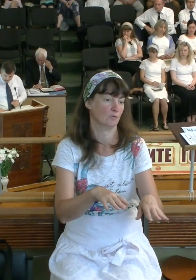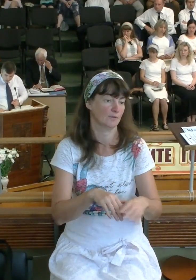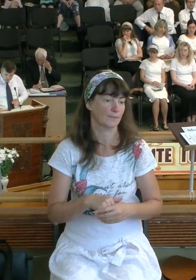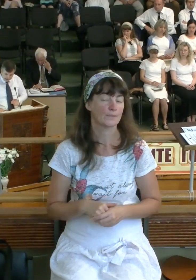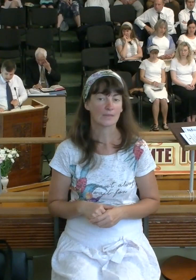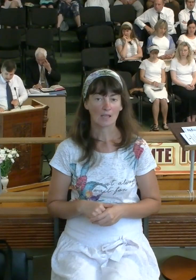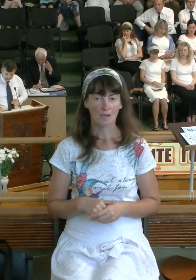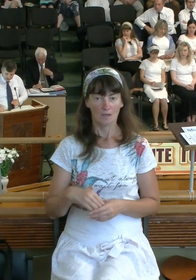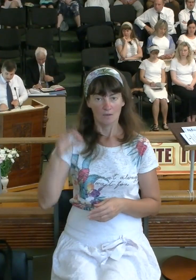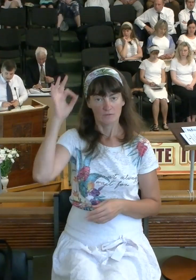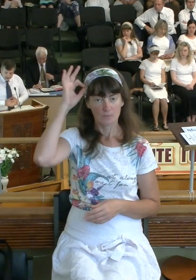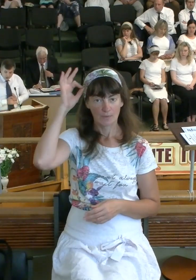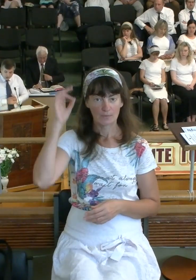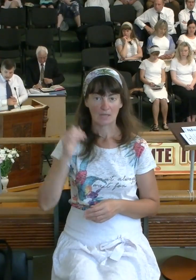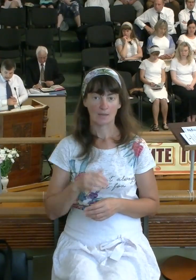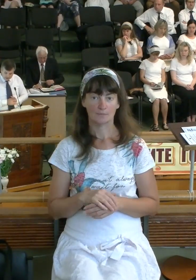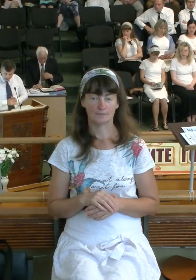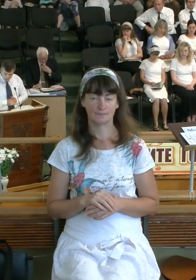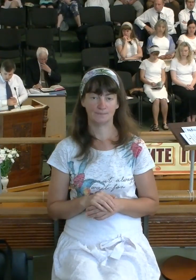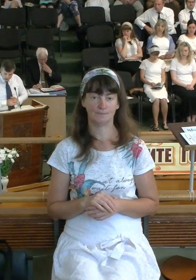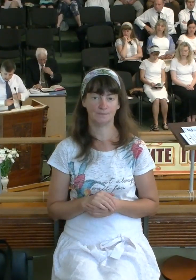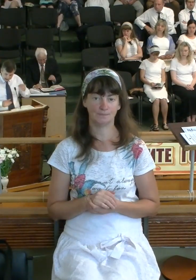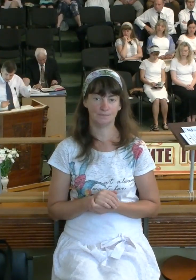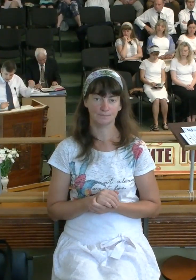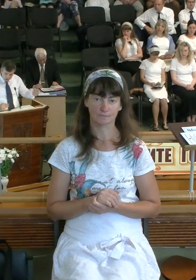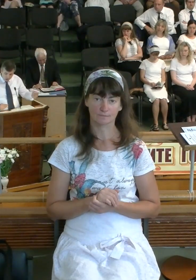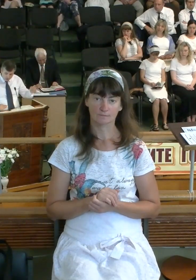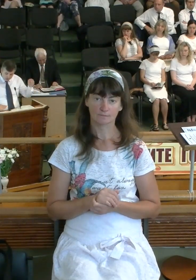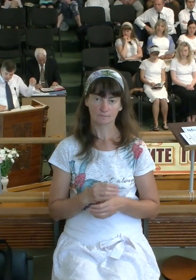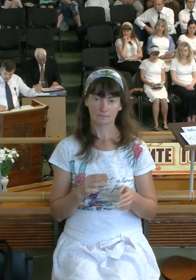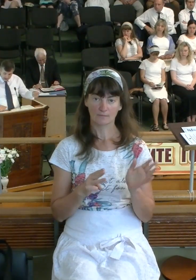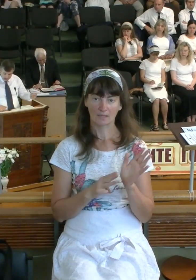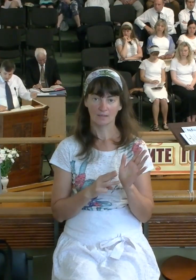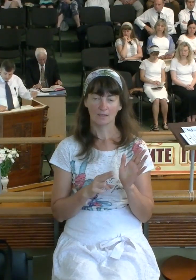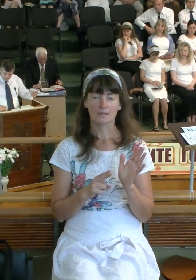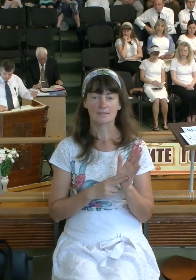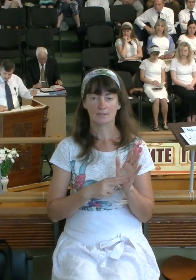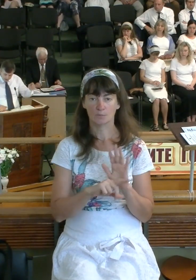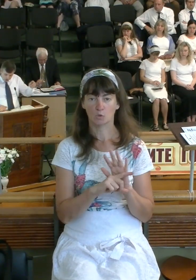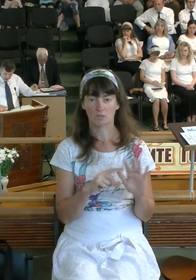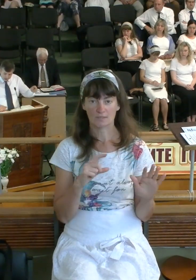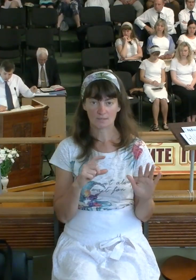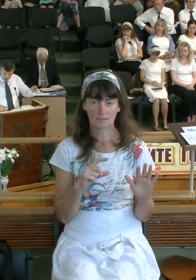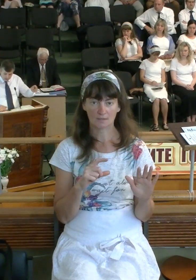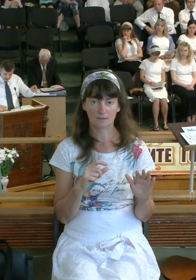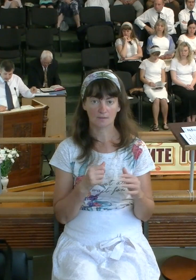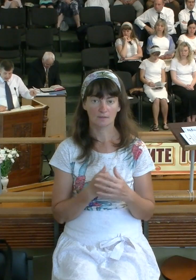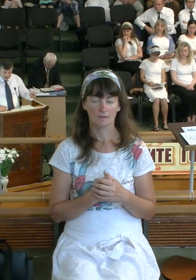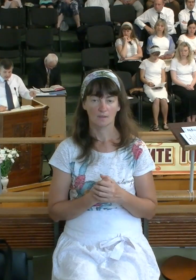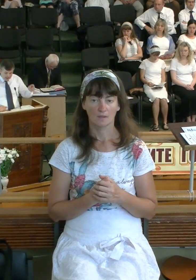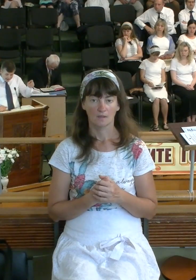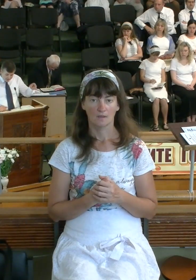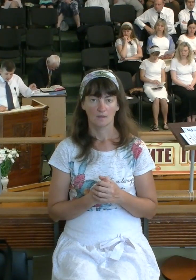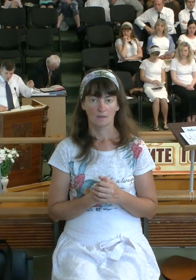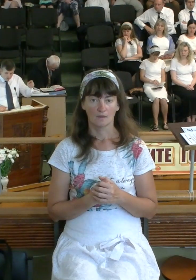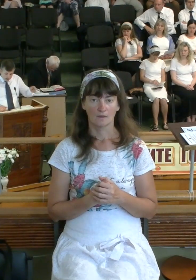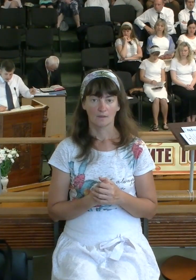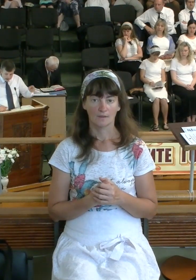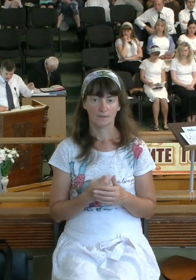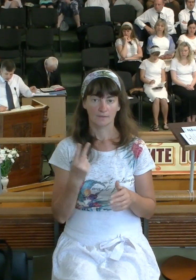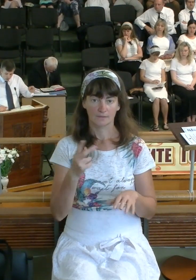Израиля в 7 стихе, Он называющийся домом Иакова. И дальше Господь говорит,